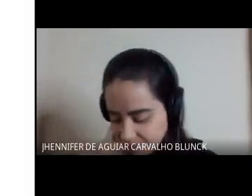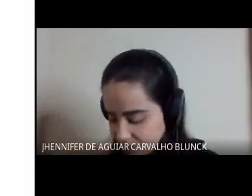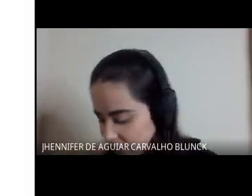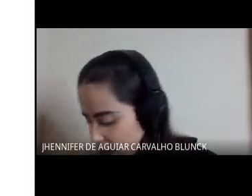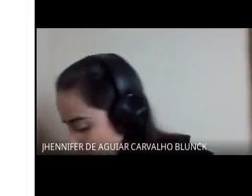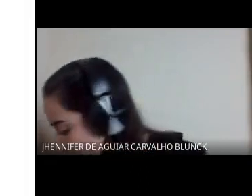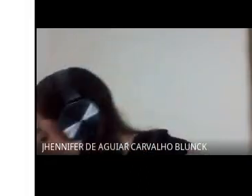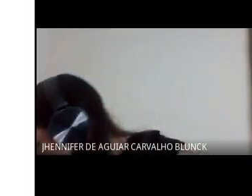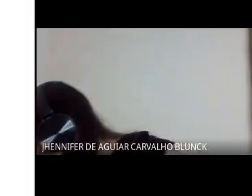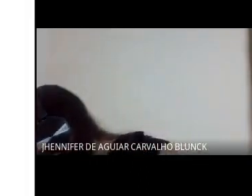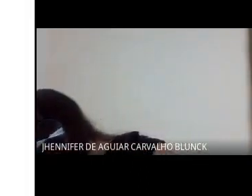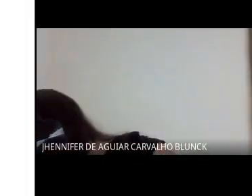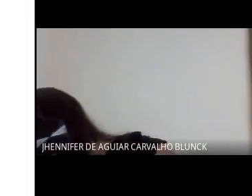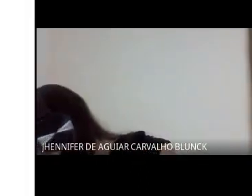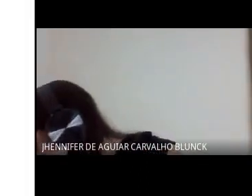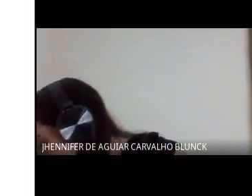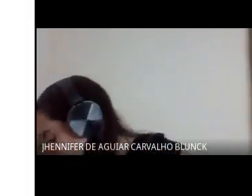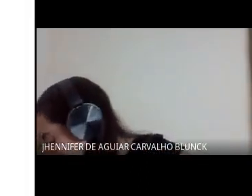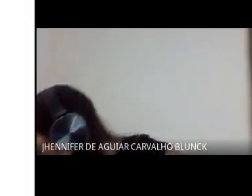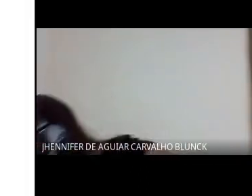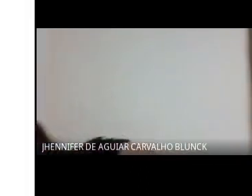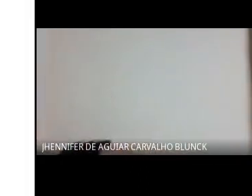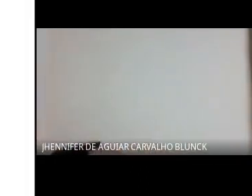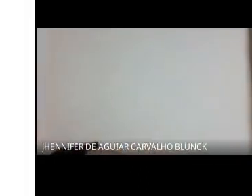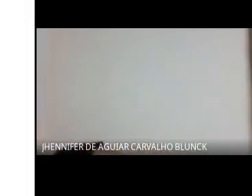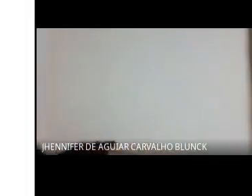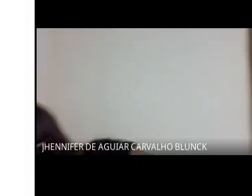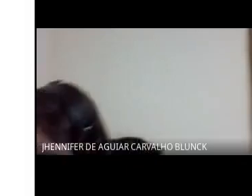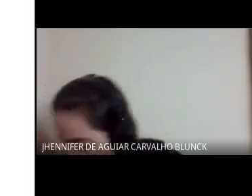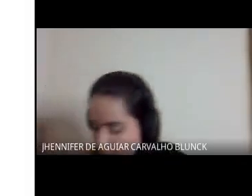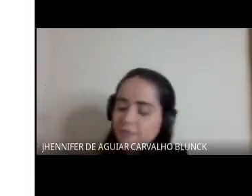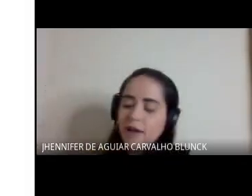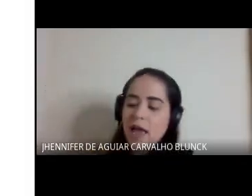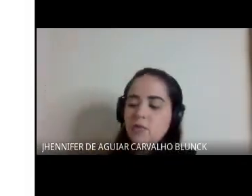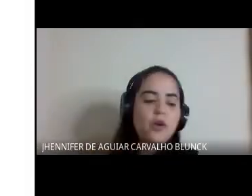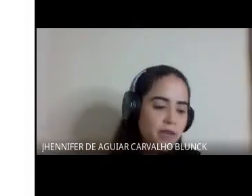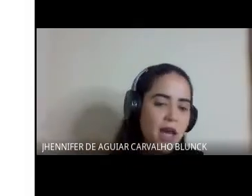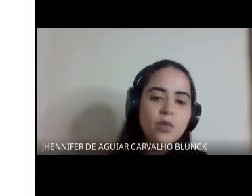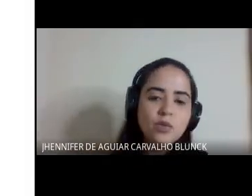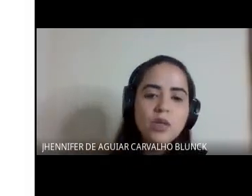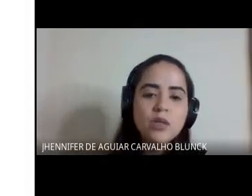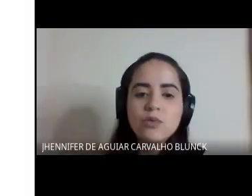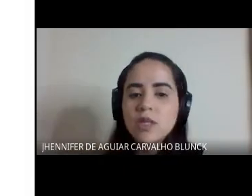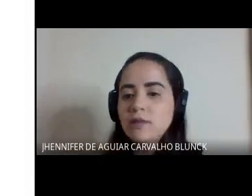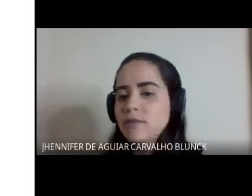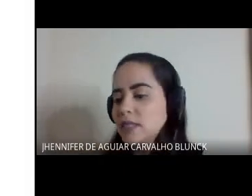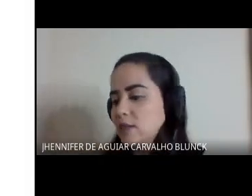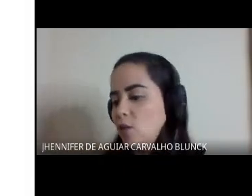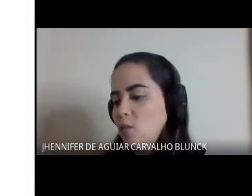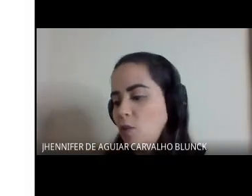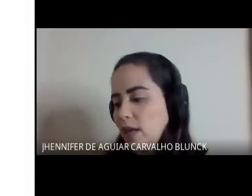pegadinha. O surdo, quando ele se relaciona com outros surdos, ele vai absorver a cultura